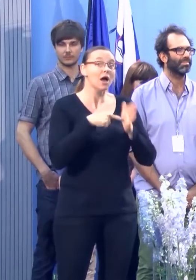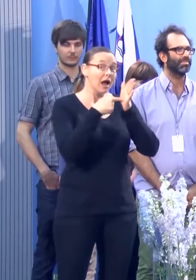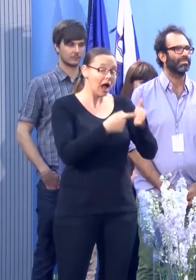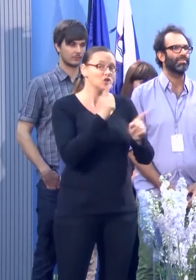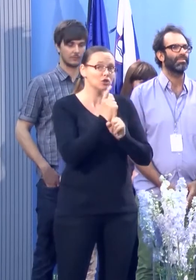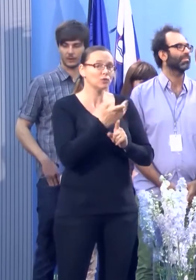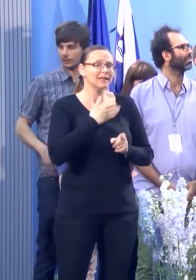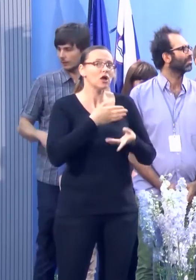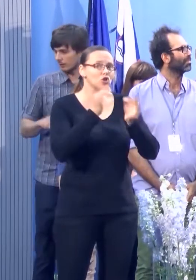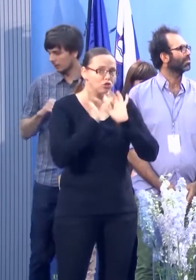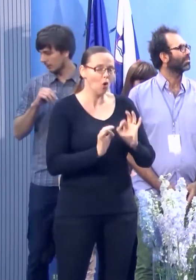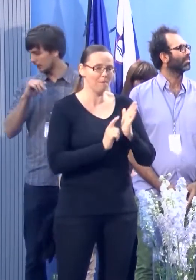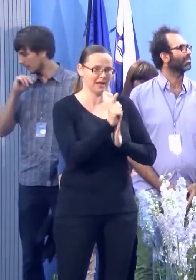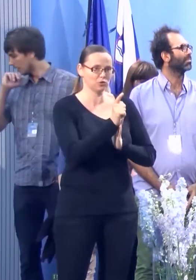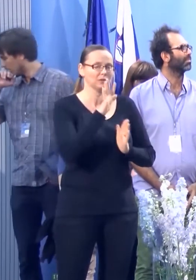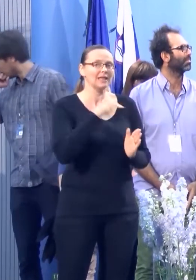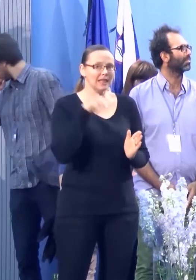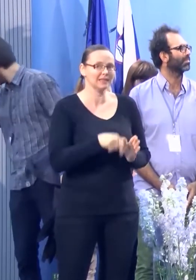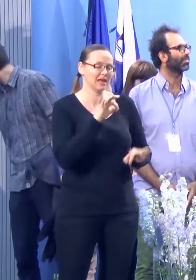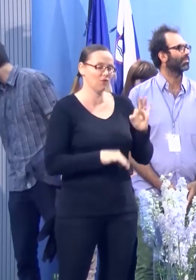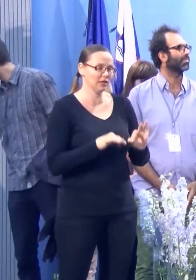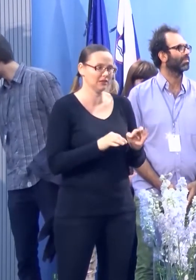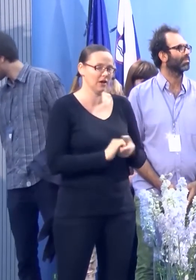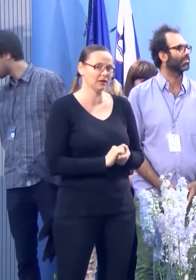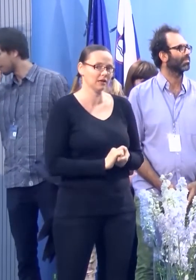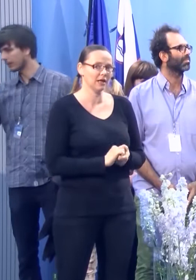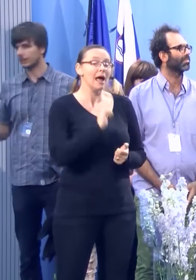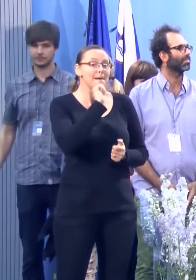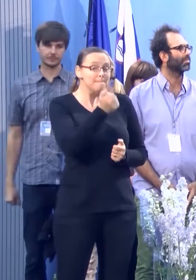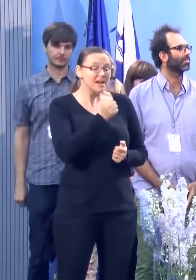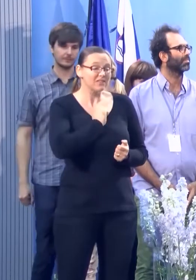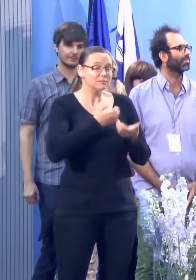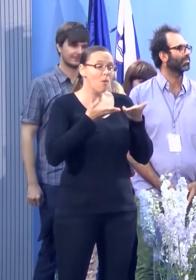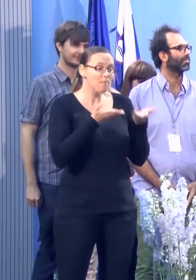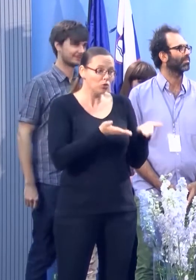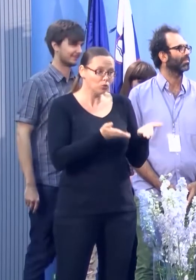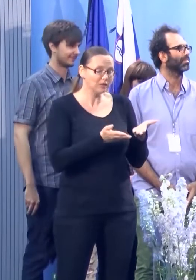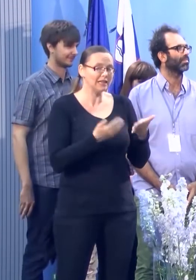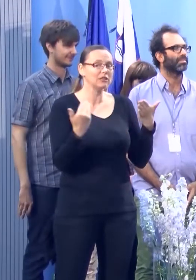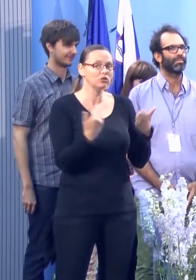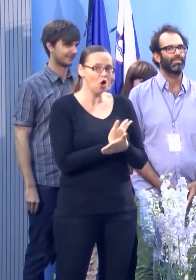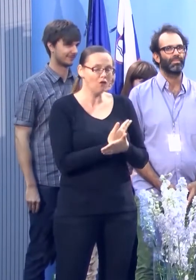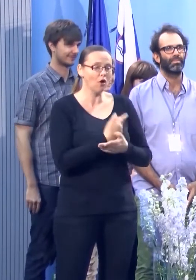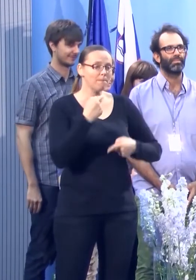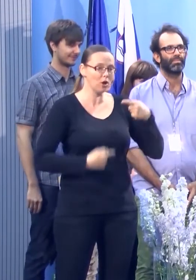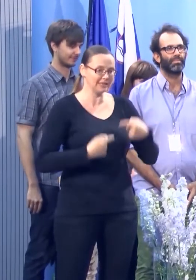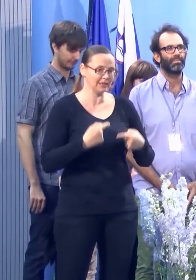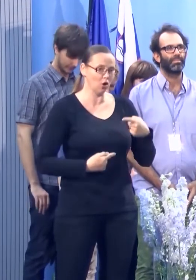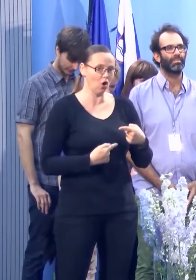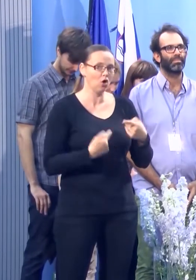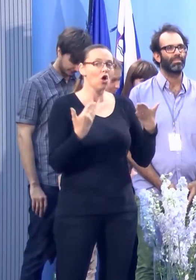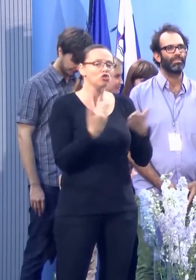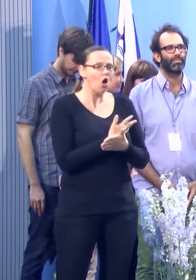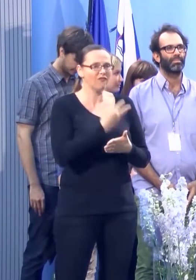naš dober rezultat na teh volitvah. Prvi smo ponudili novo politiko